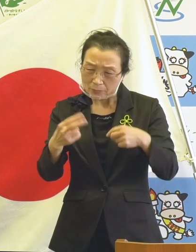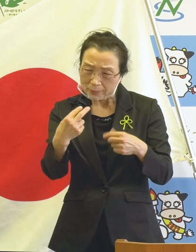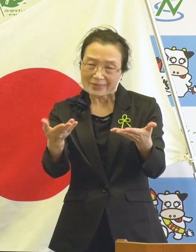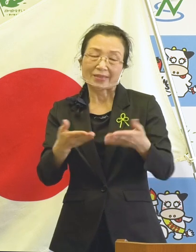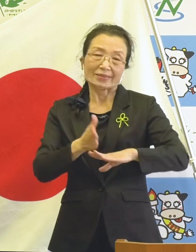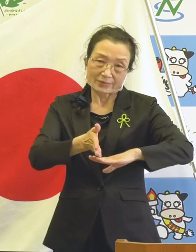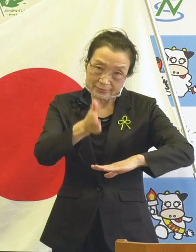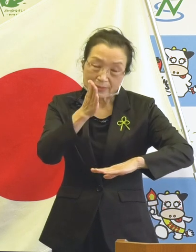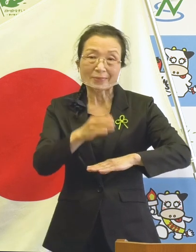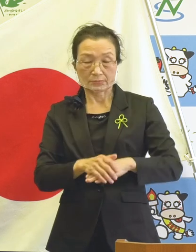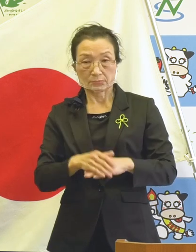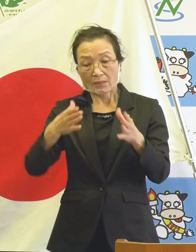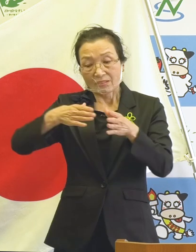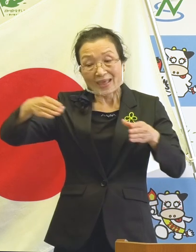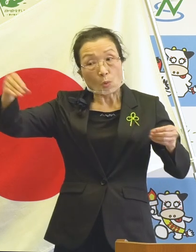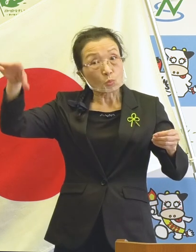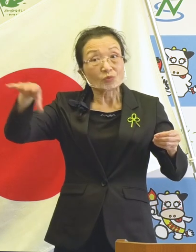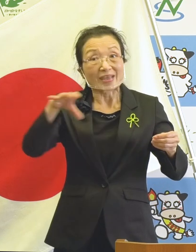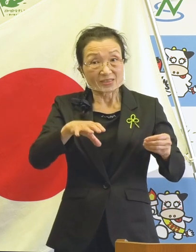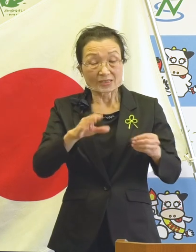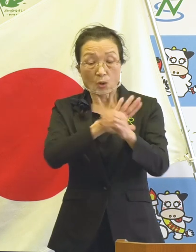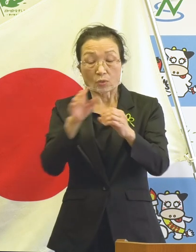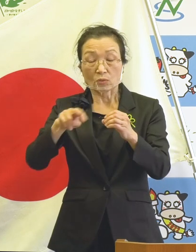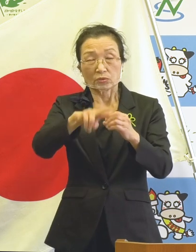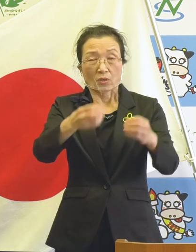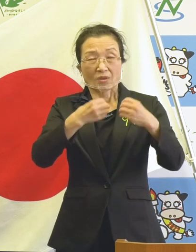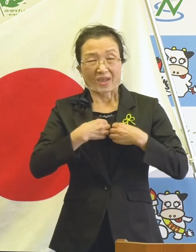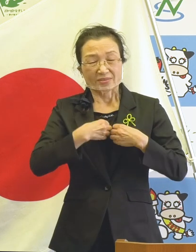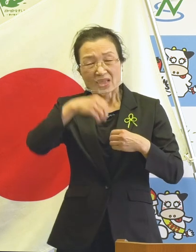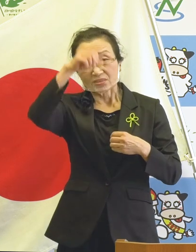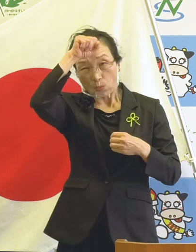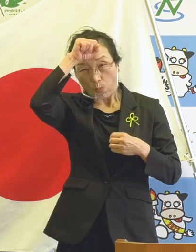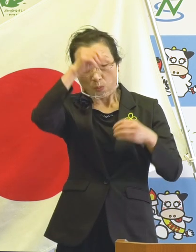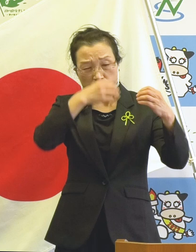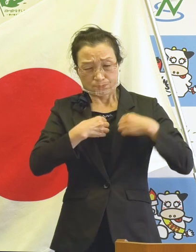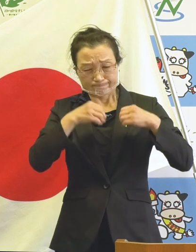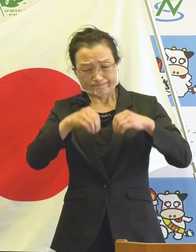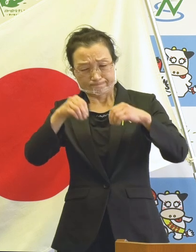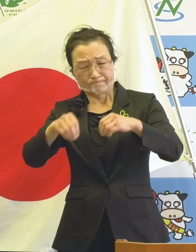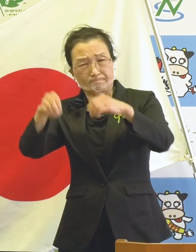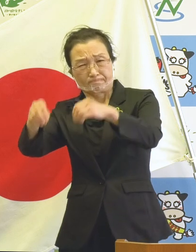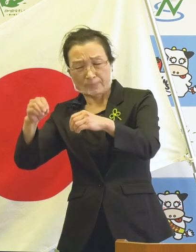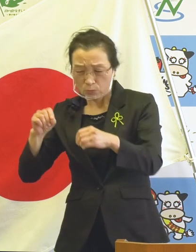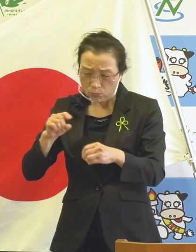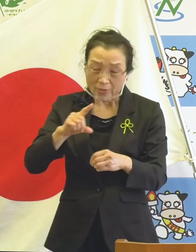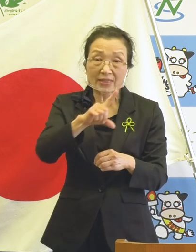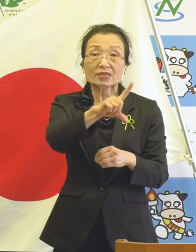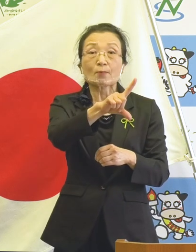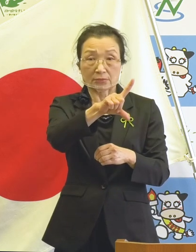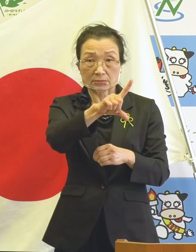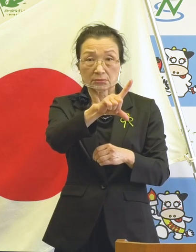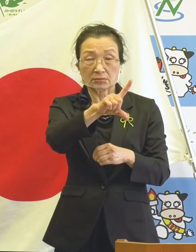ます。全国的に新型コロナウイルス感染症による感染が再び増えてきています